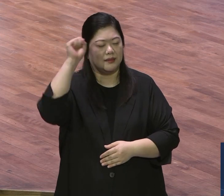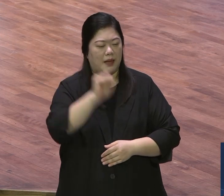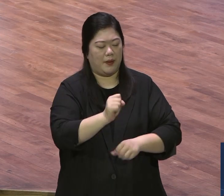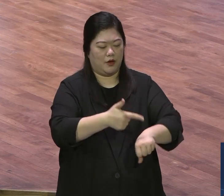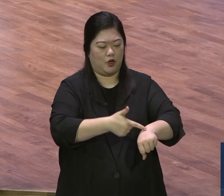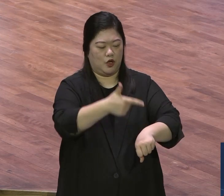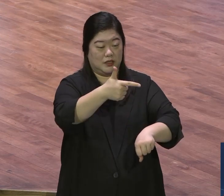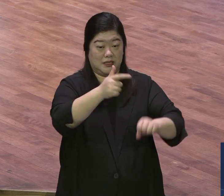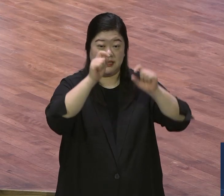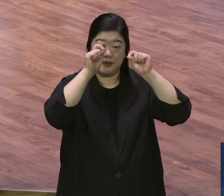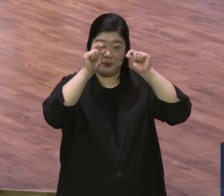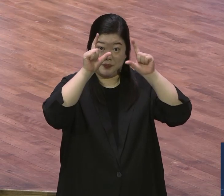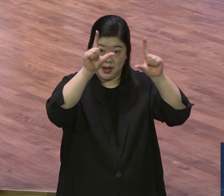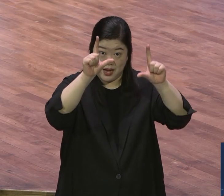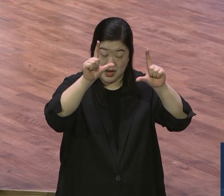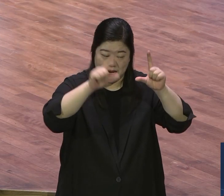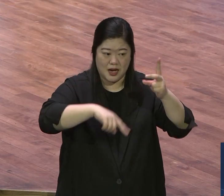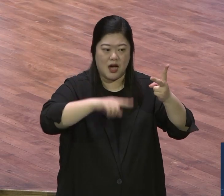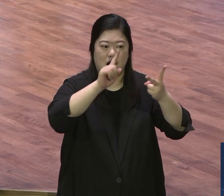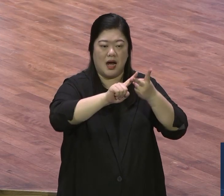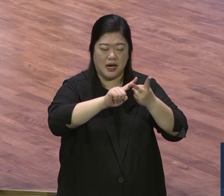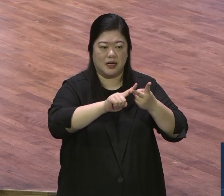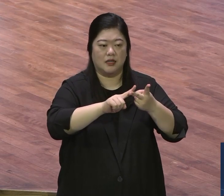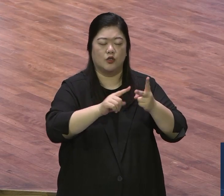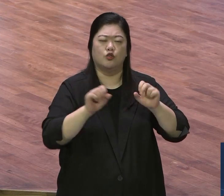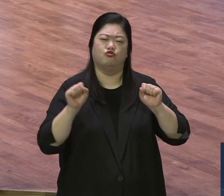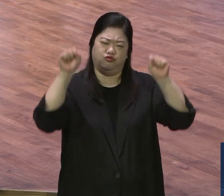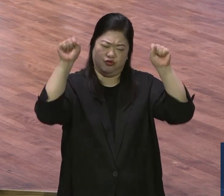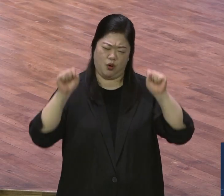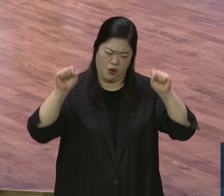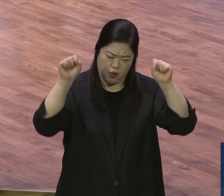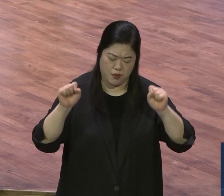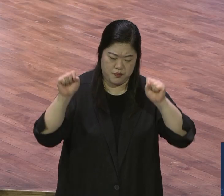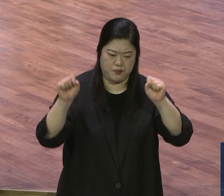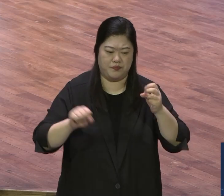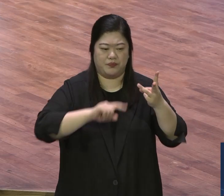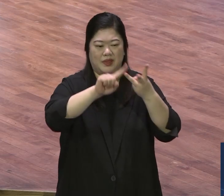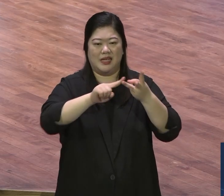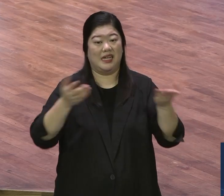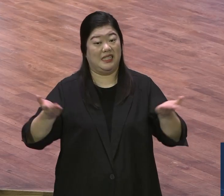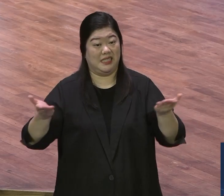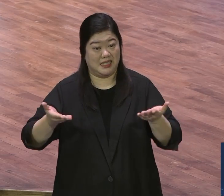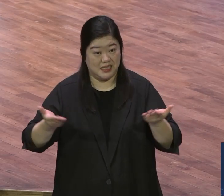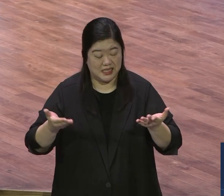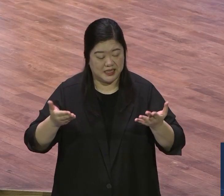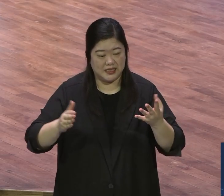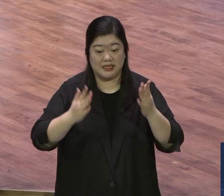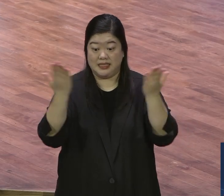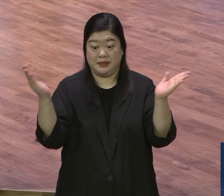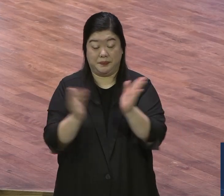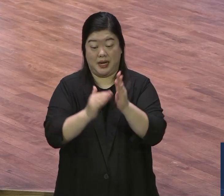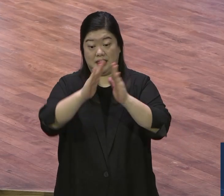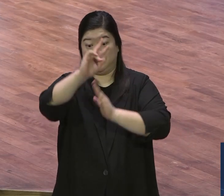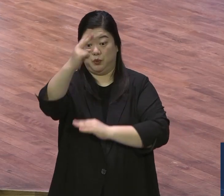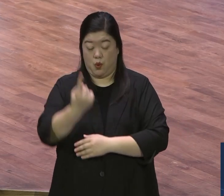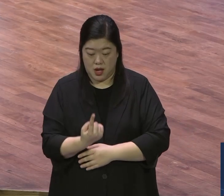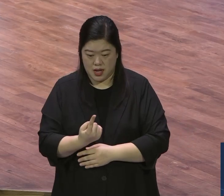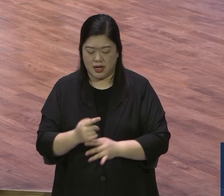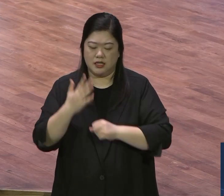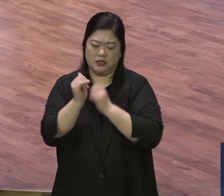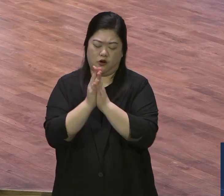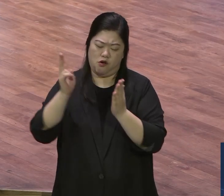훈련 체조부터 시작해가지고 밤 11시 잠잘 때까지 쫙 서로 그렇게 소통하는